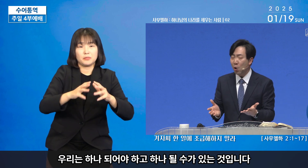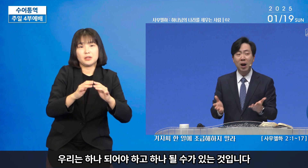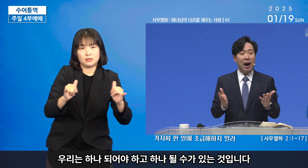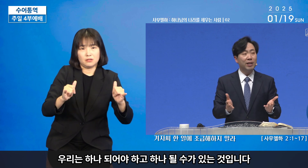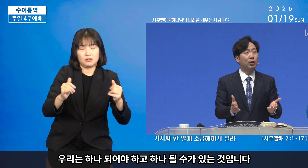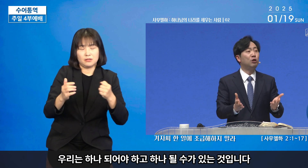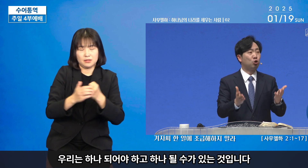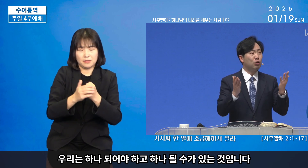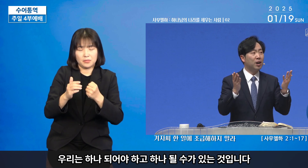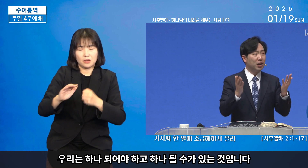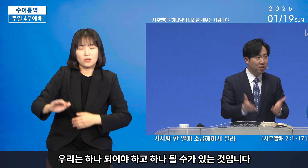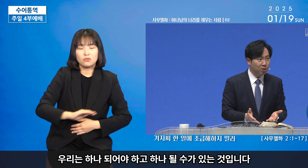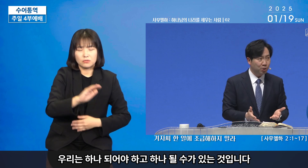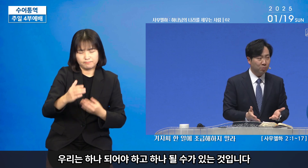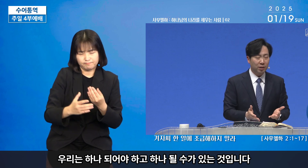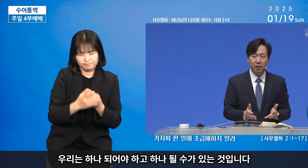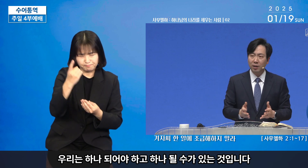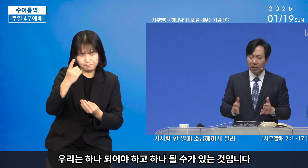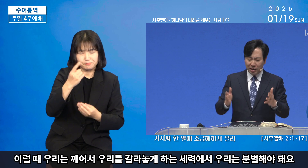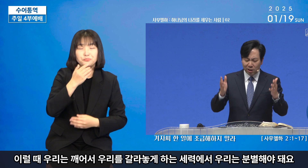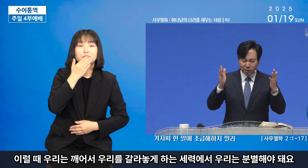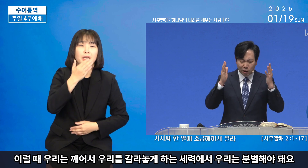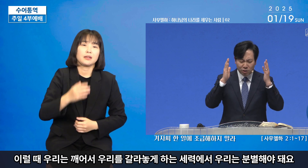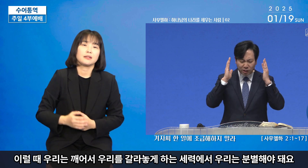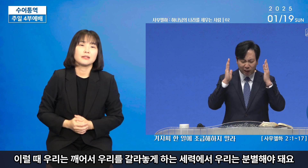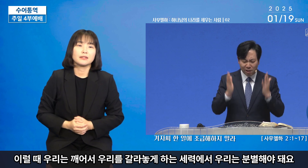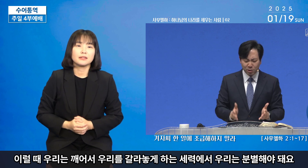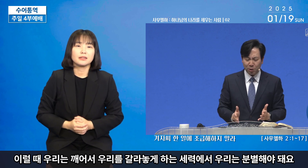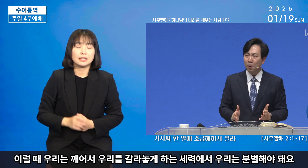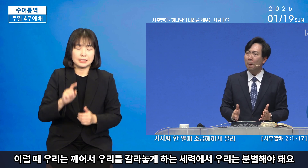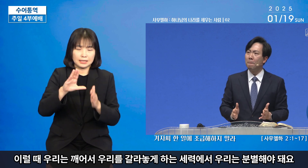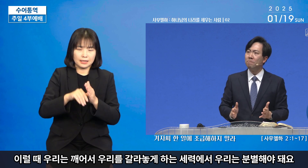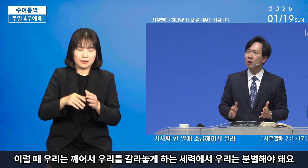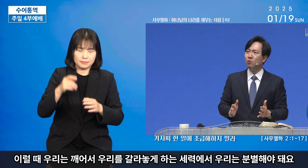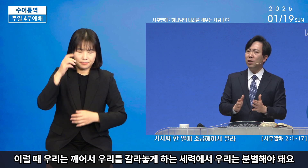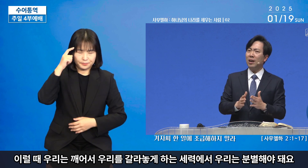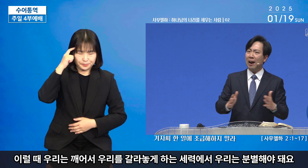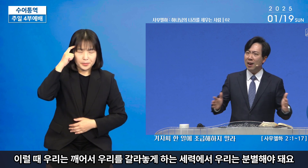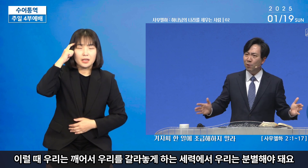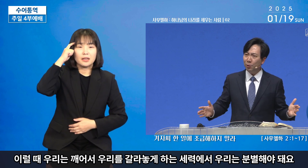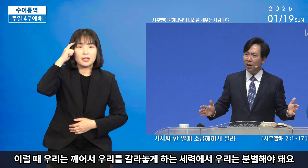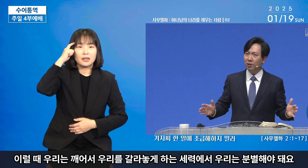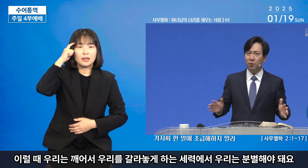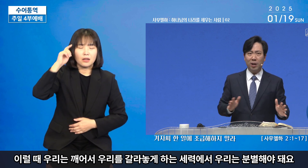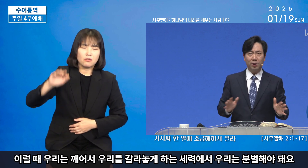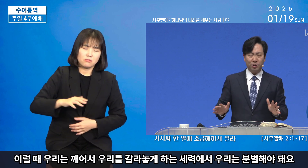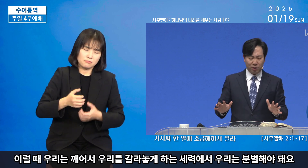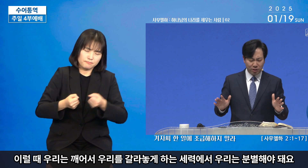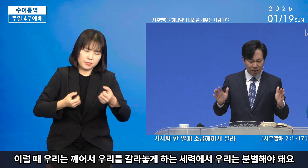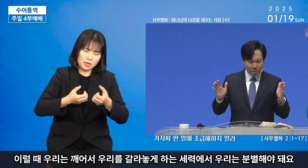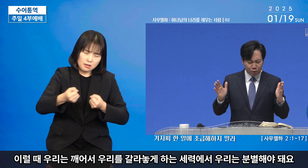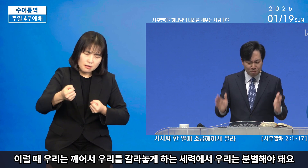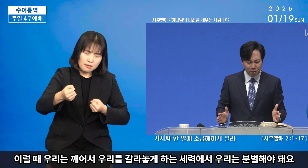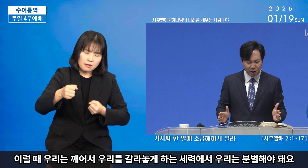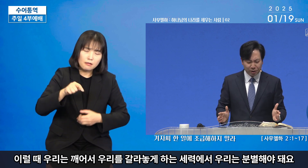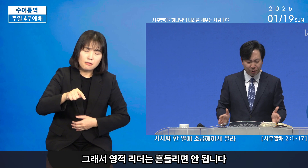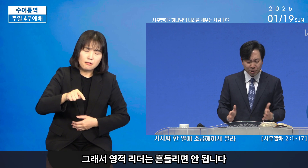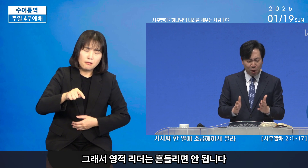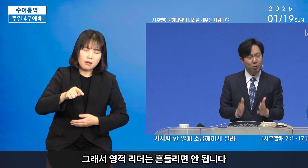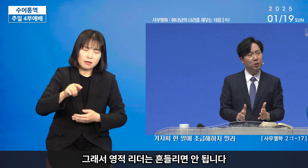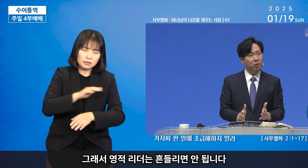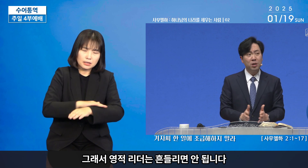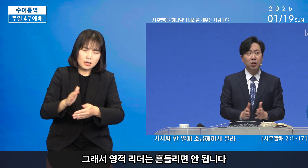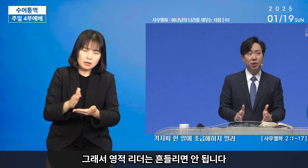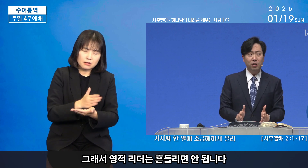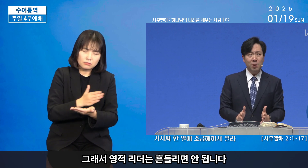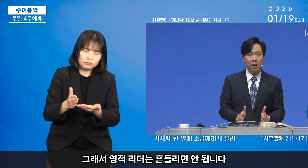되어야 하고 하나 될 수가 있는 것입니다. 이럴 때 우리는 깨어서 우리를 갈라놓게 하는 세력에서 우리는 분별해야 돼요. 그래서